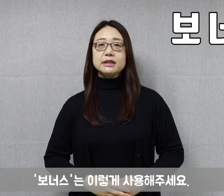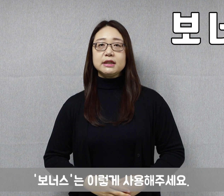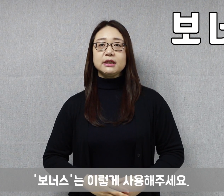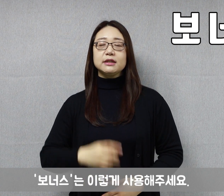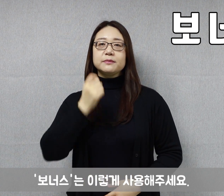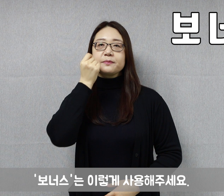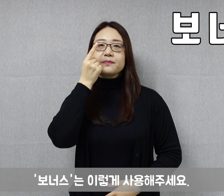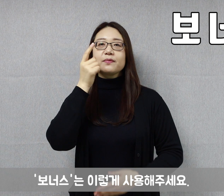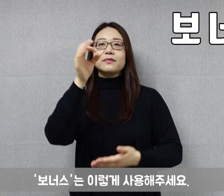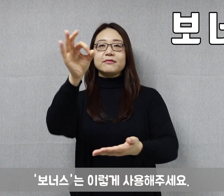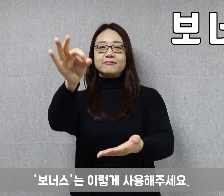보너스는